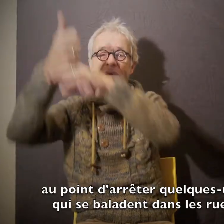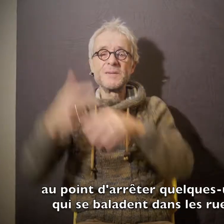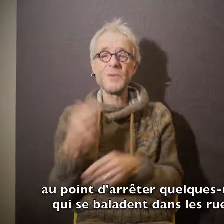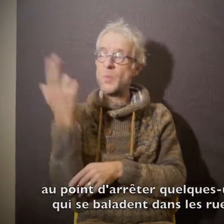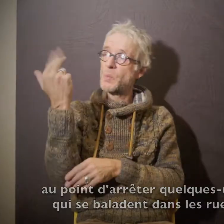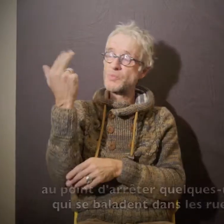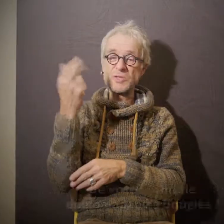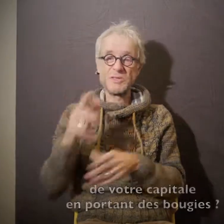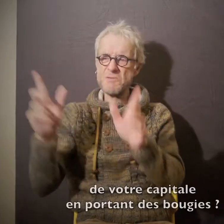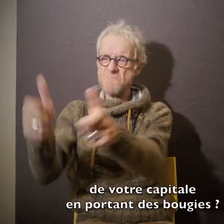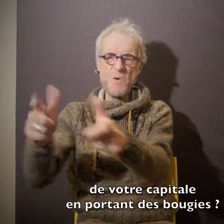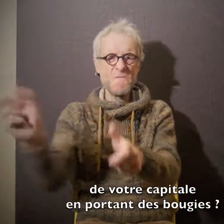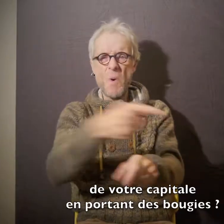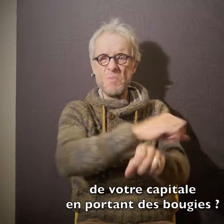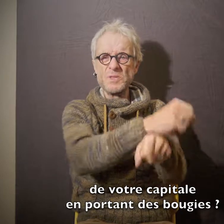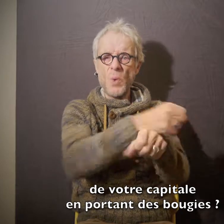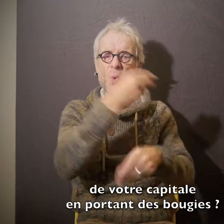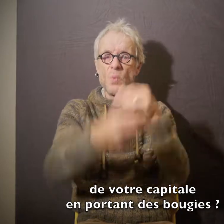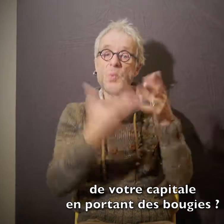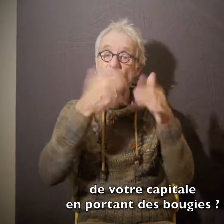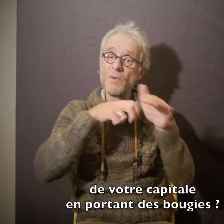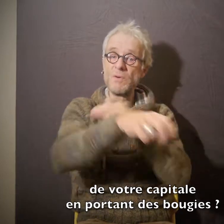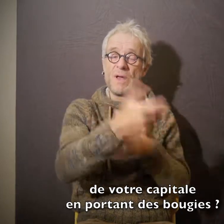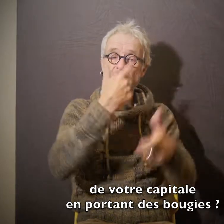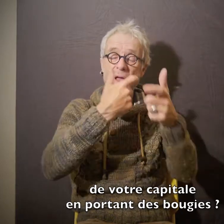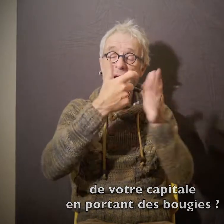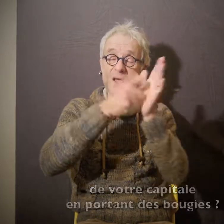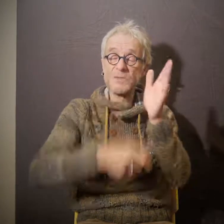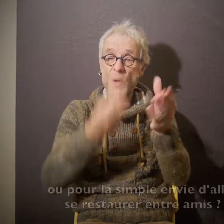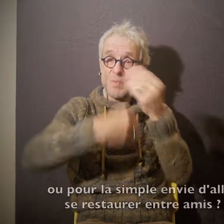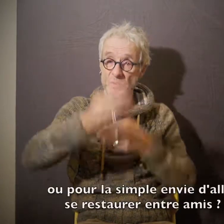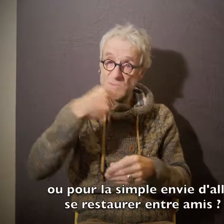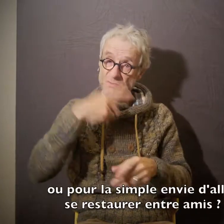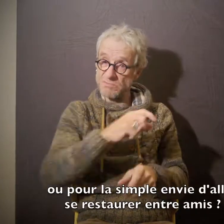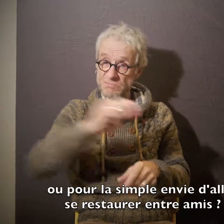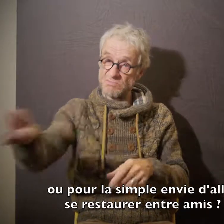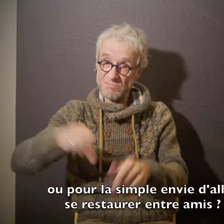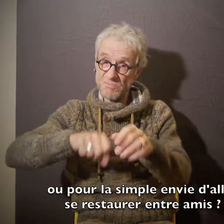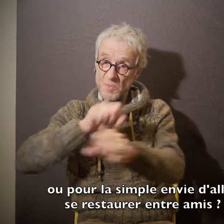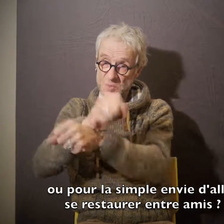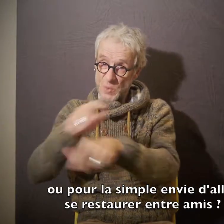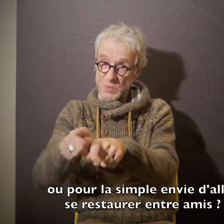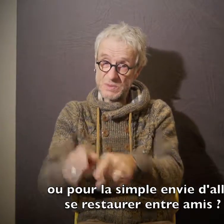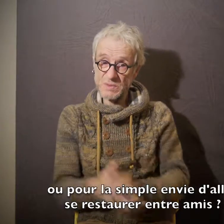se baladent dans les rues de votre capitale en portant des bougies ou pour la simple envie d'aller se restaurer entre amis?